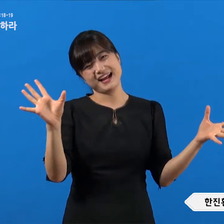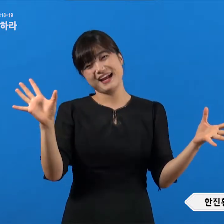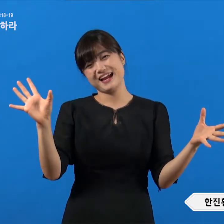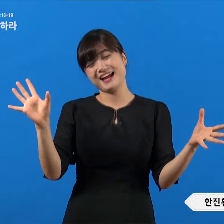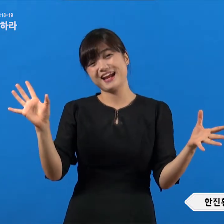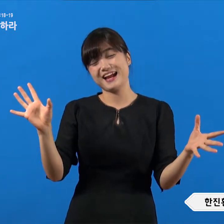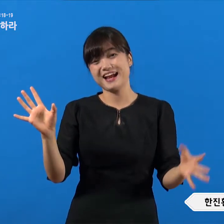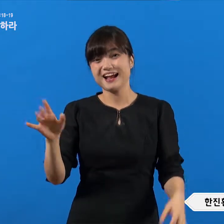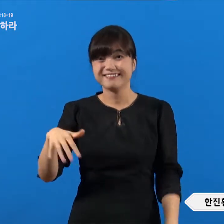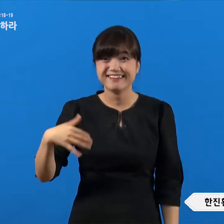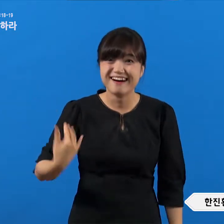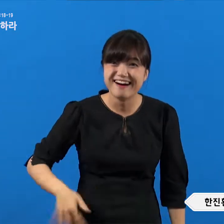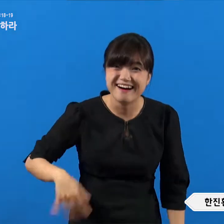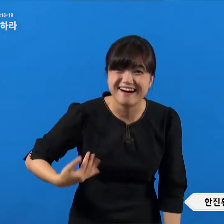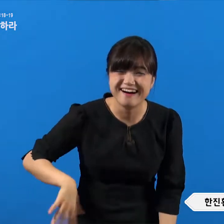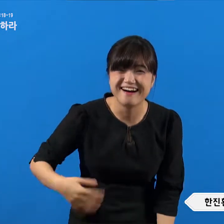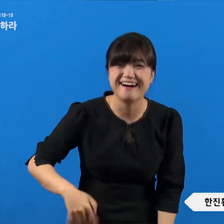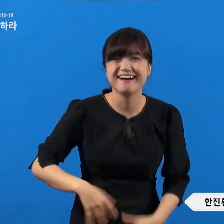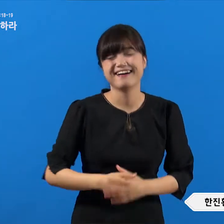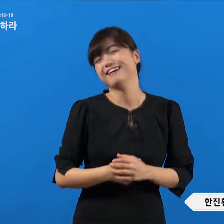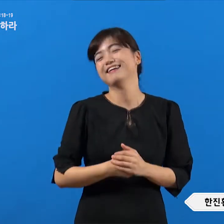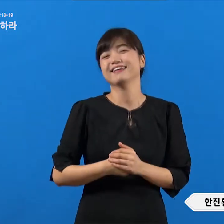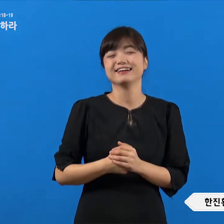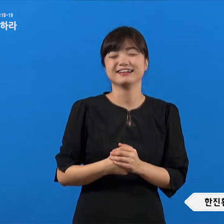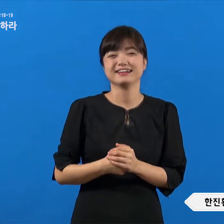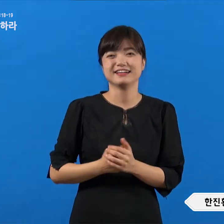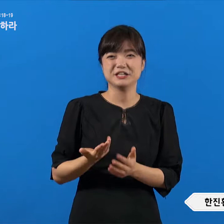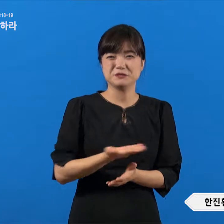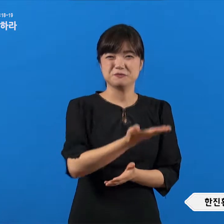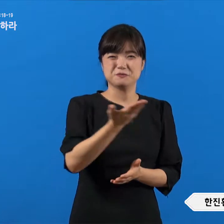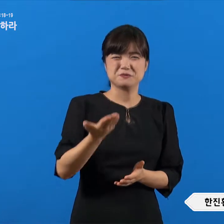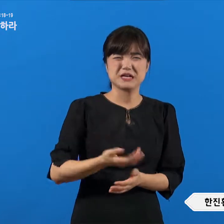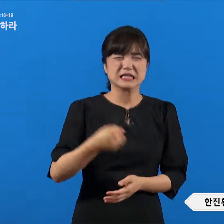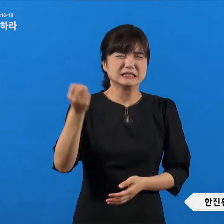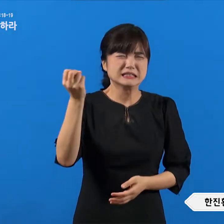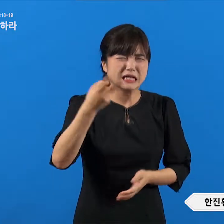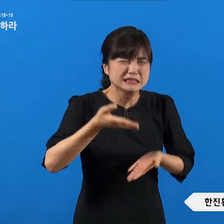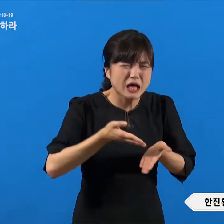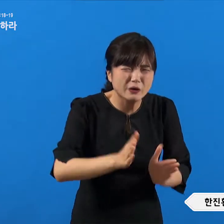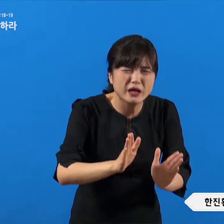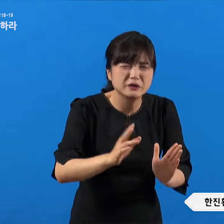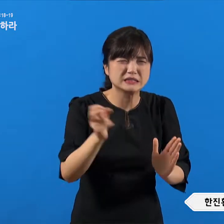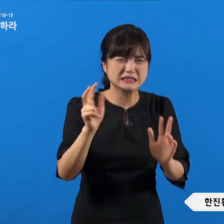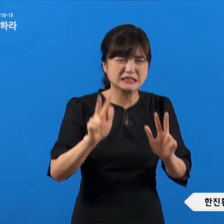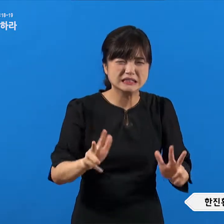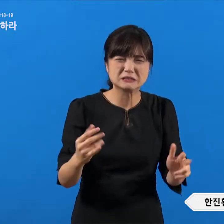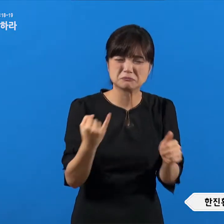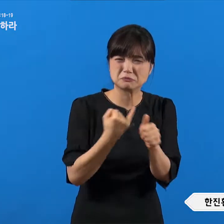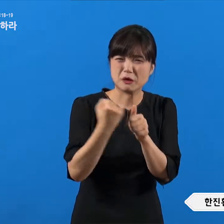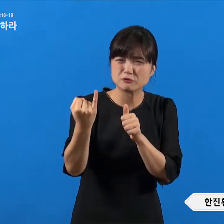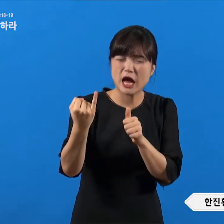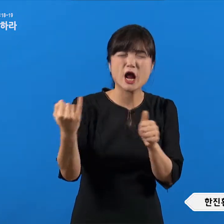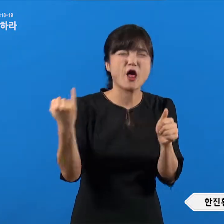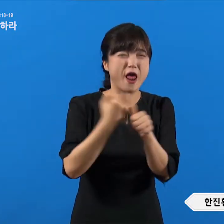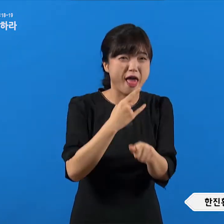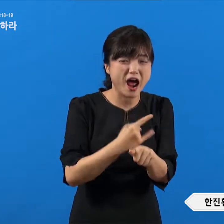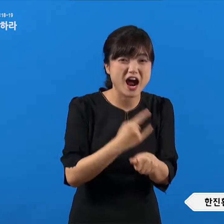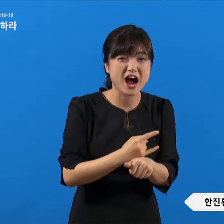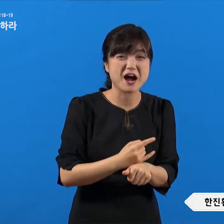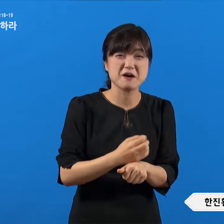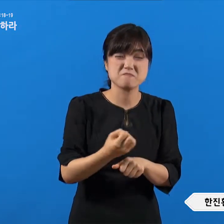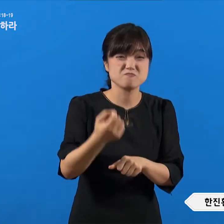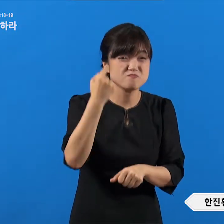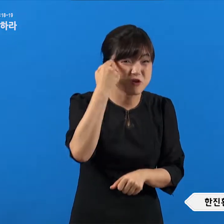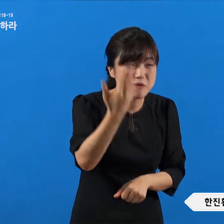여러분, 엄청난 말 아닙니까? 우리가 다시 태어나도 지금의 배우자와 결혼하겠습니까? 하면